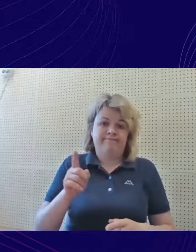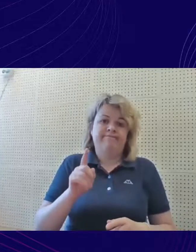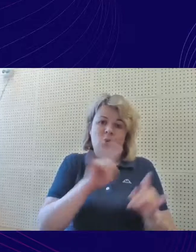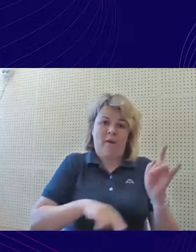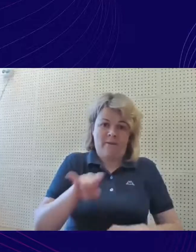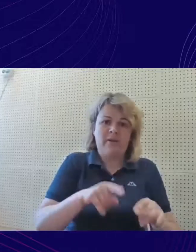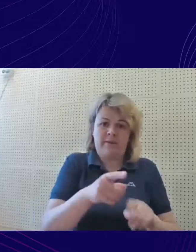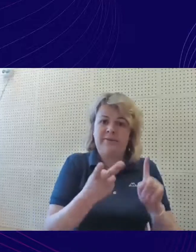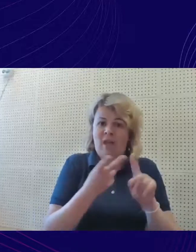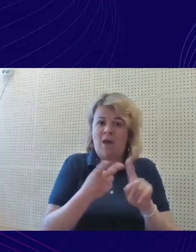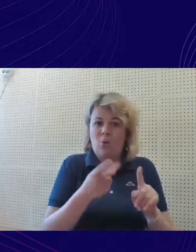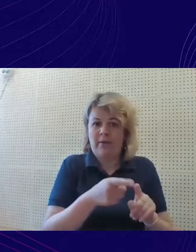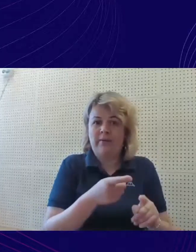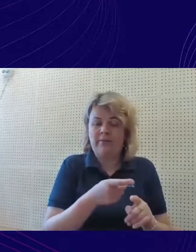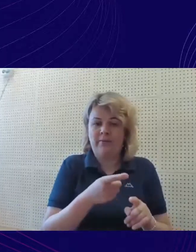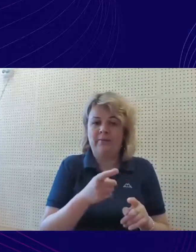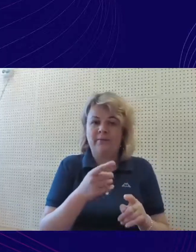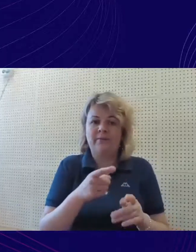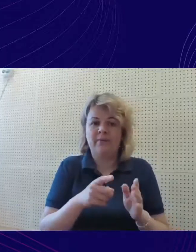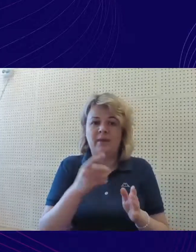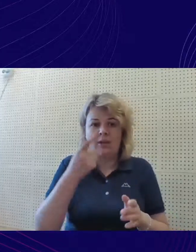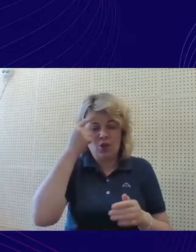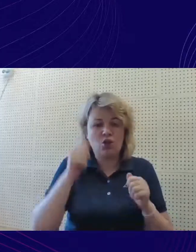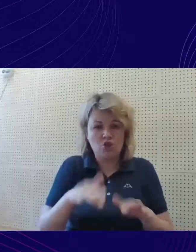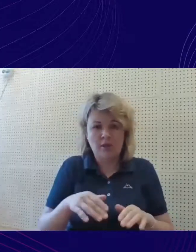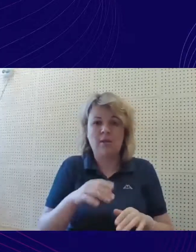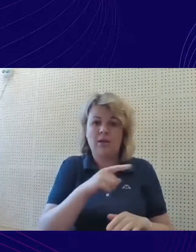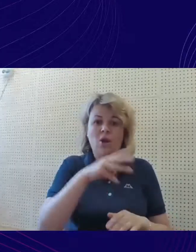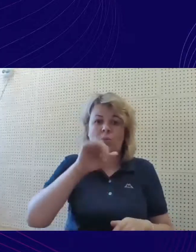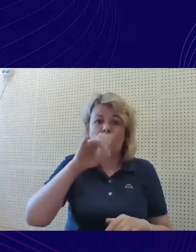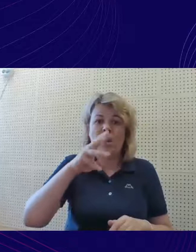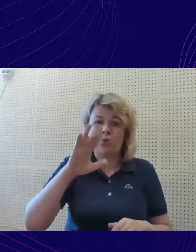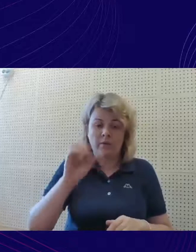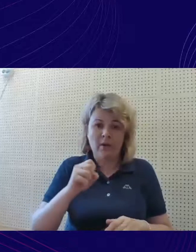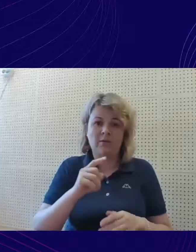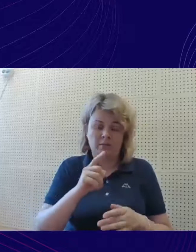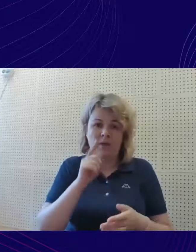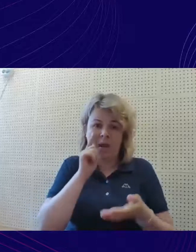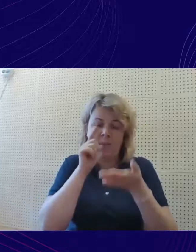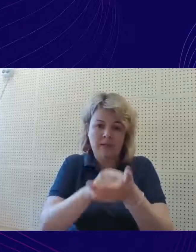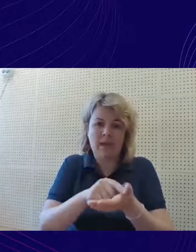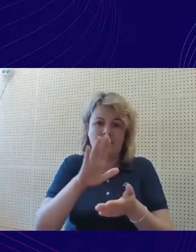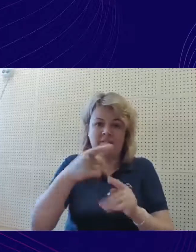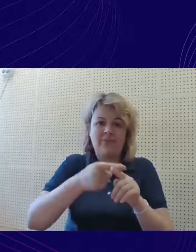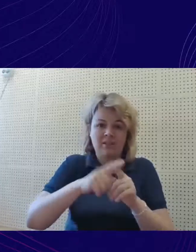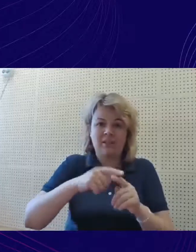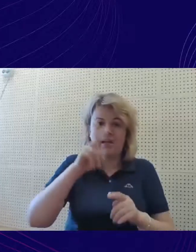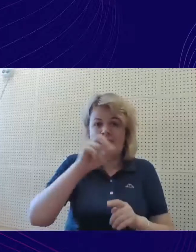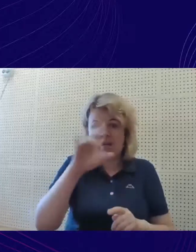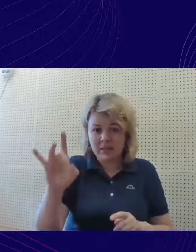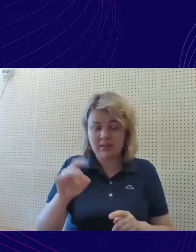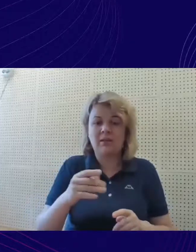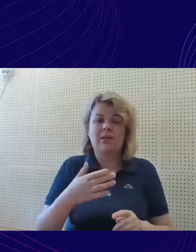Муратова входит в кадр, и мы получаем шедевр «Короткие встречи», который уже вот